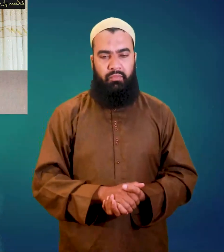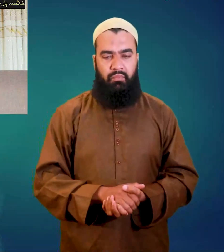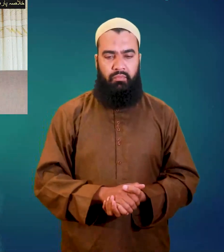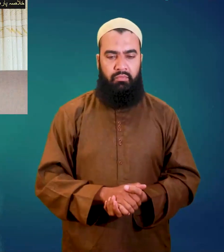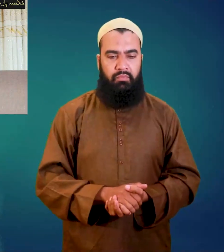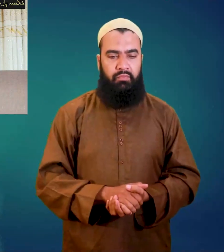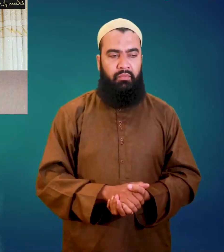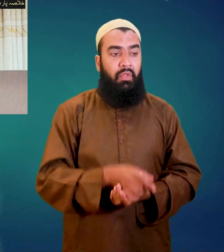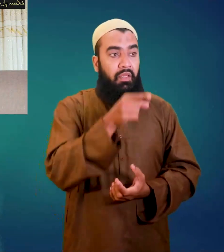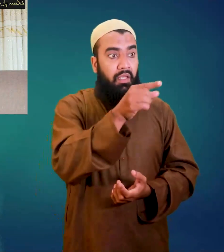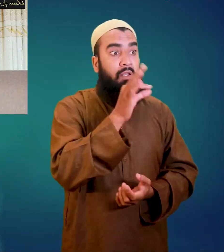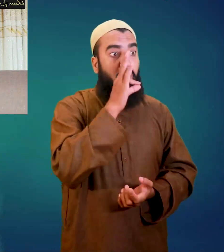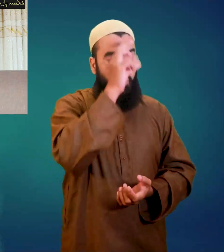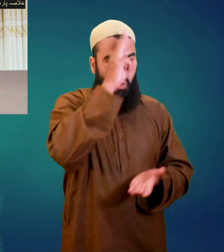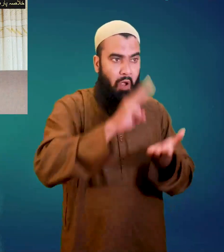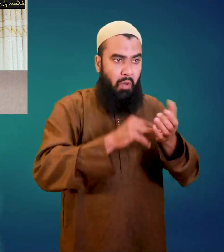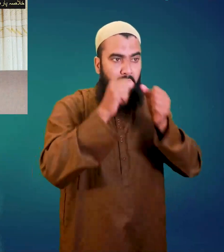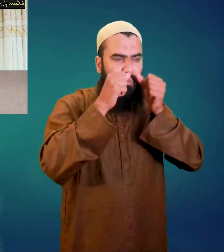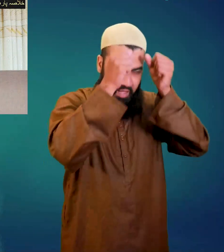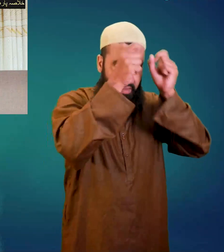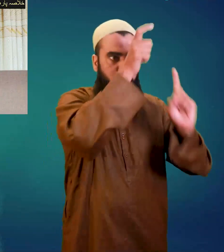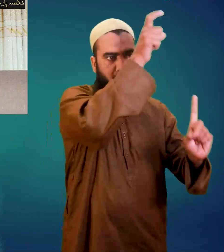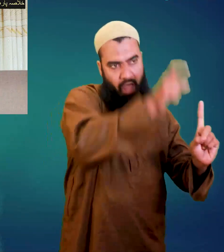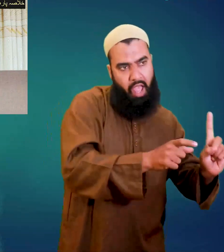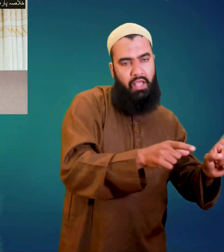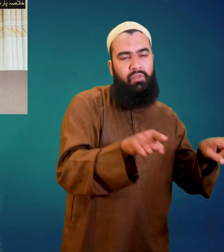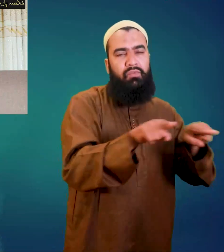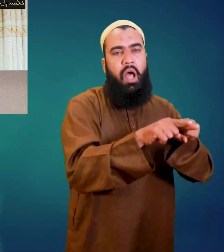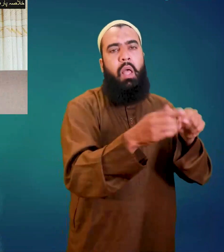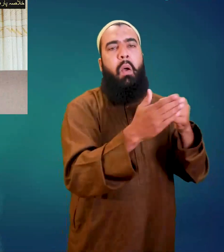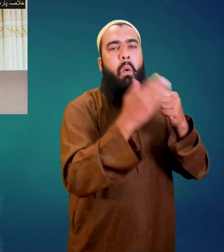بہتان تھا، بہتان عظیم تھا۔